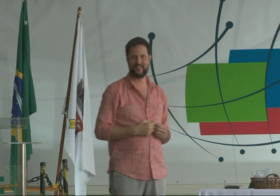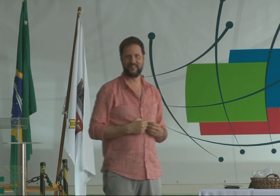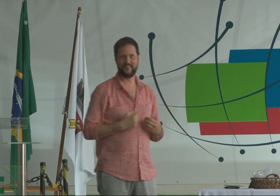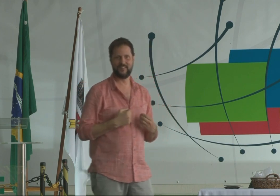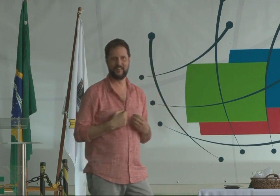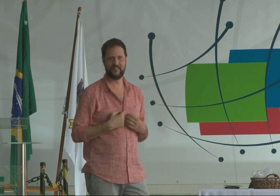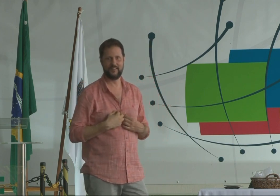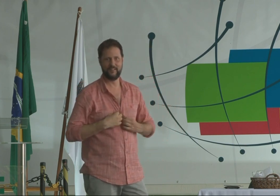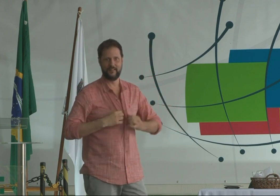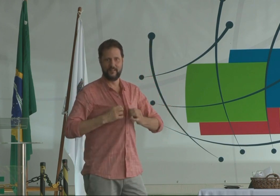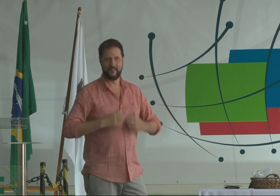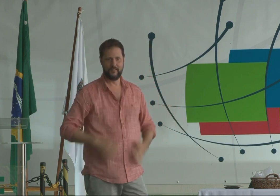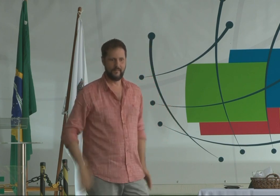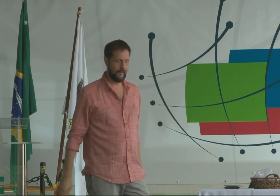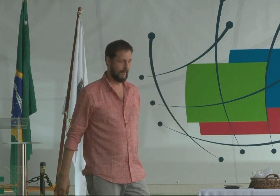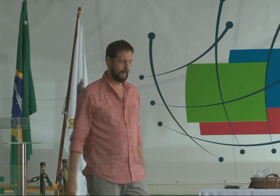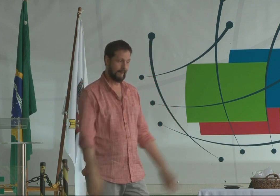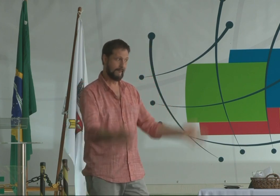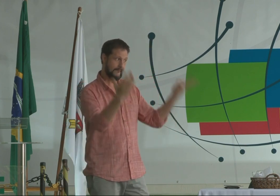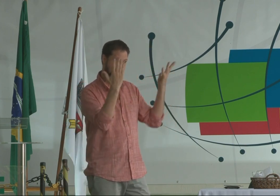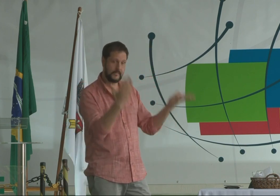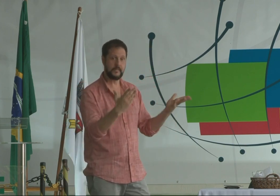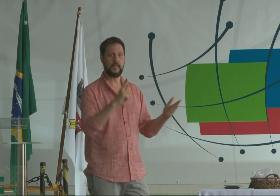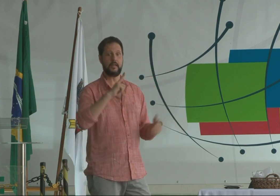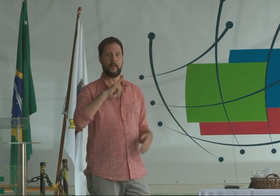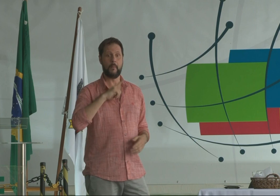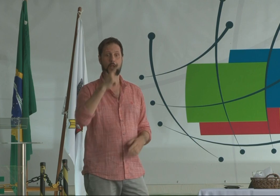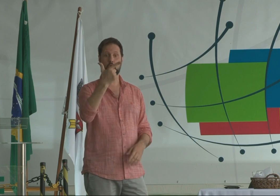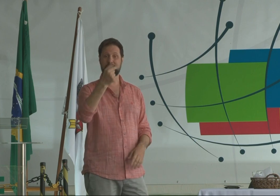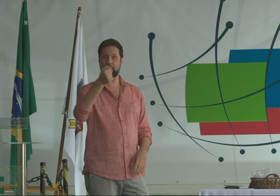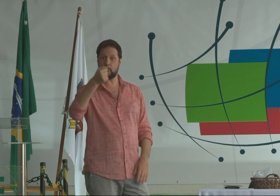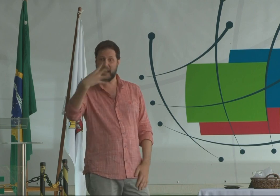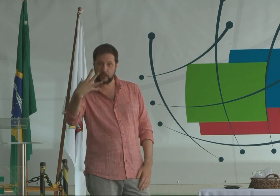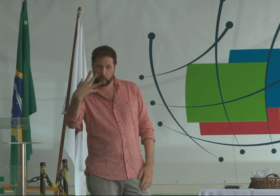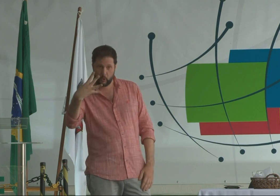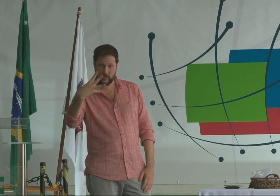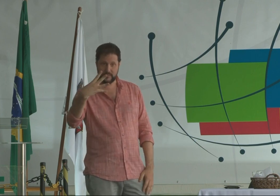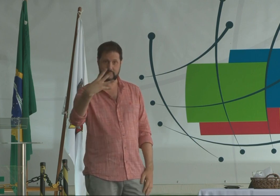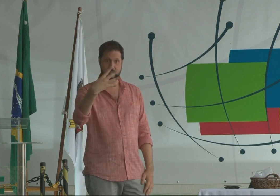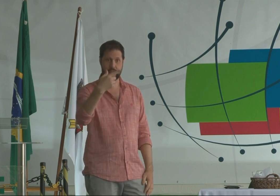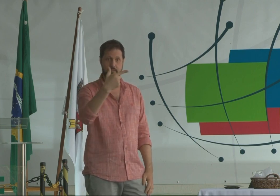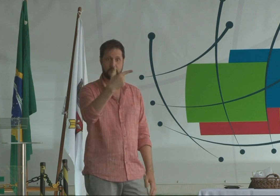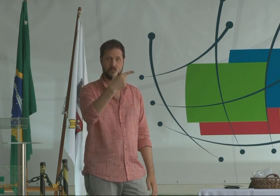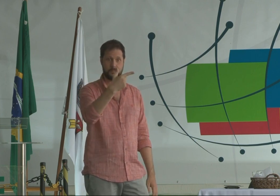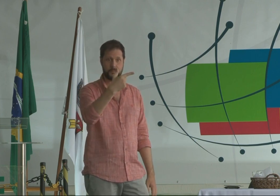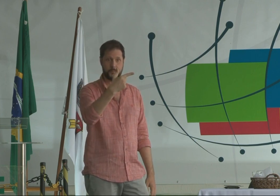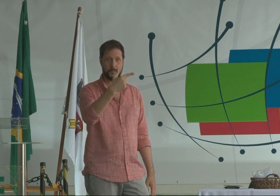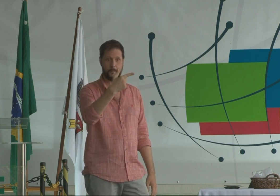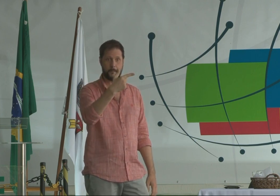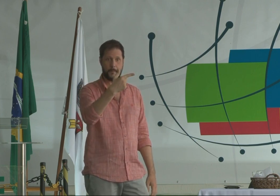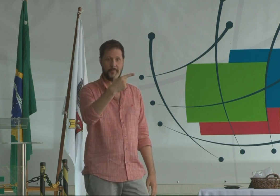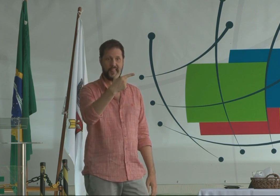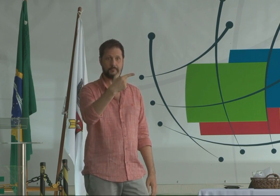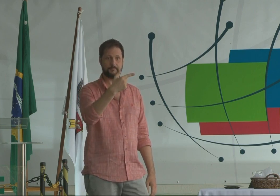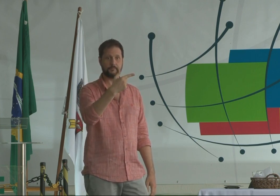coisa legislação, mas na prática isso acontece outra. Então é meio que ter que dar uma aula sobre isso. Parece que eles vão ter que me ensinar como que acontece o processo.